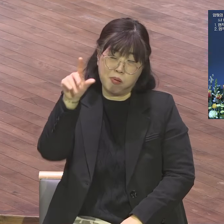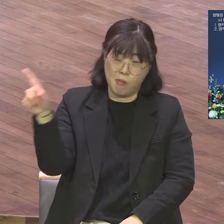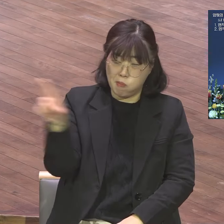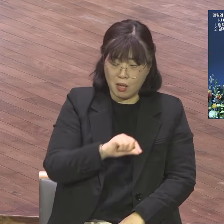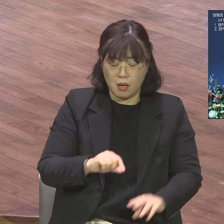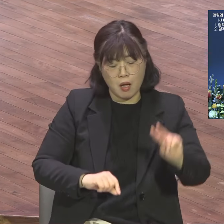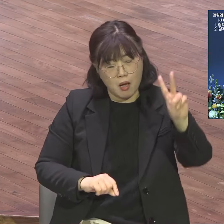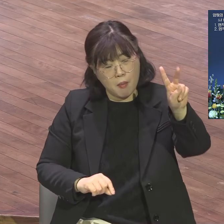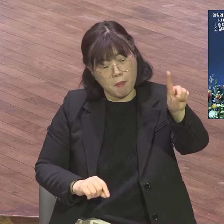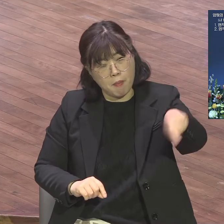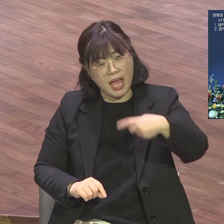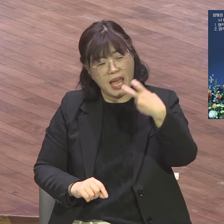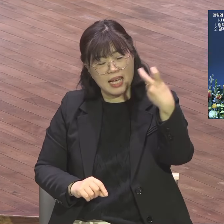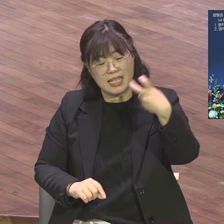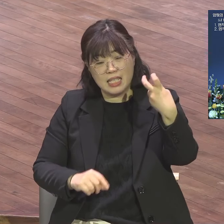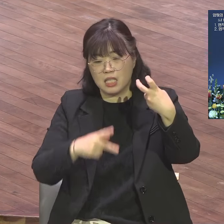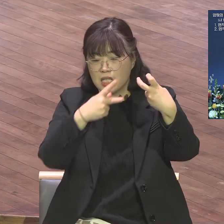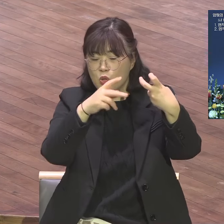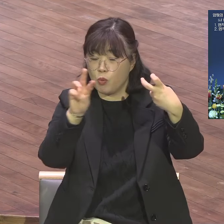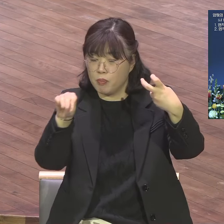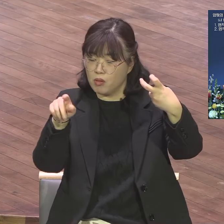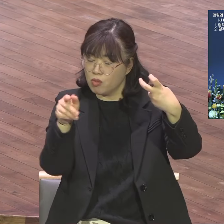야구공은 이